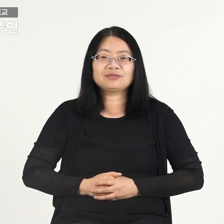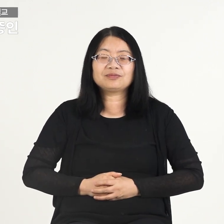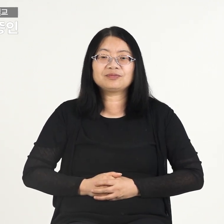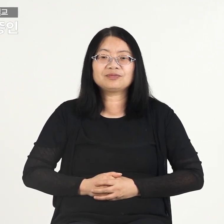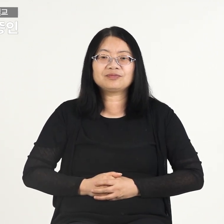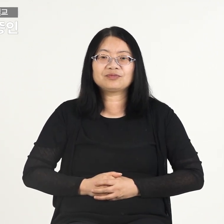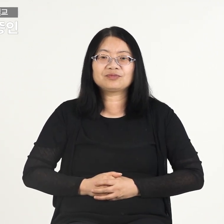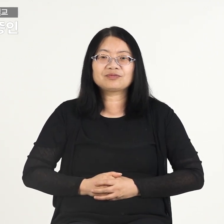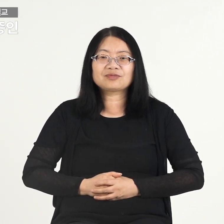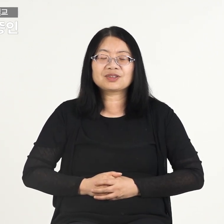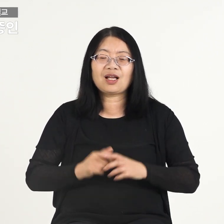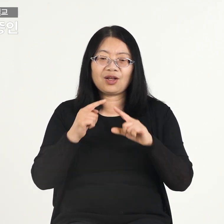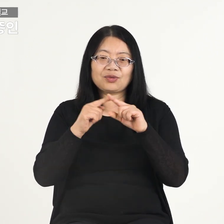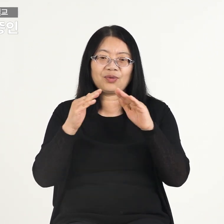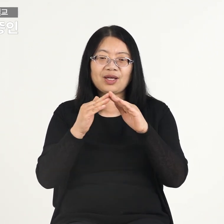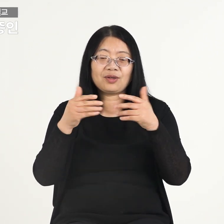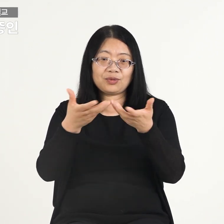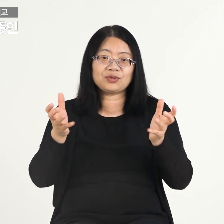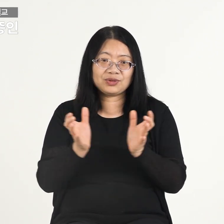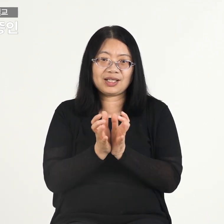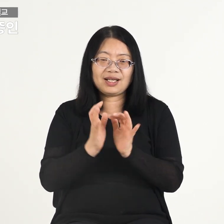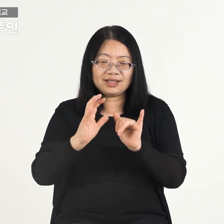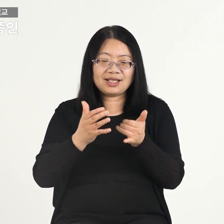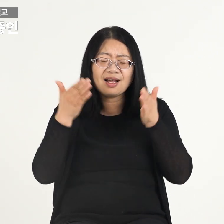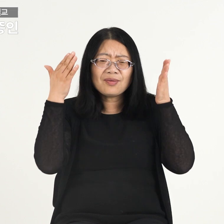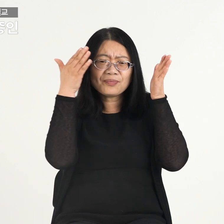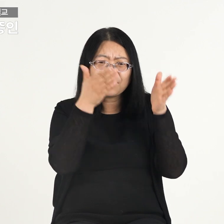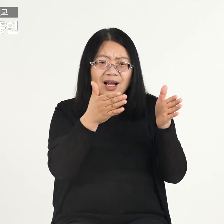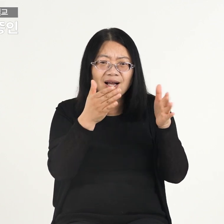교회 공동체가 세상을 향하여